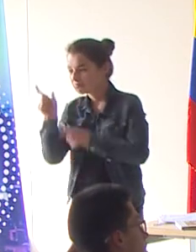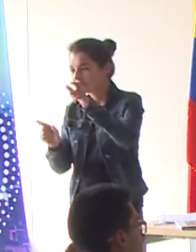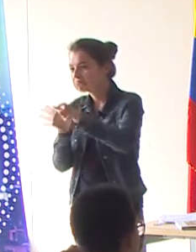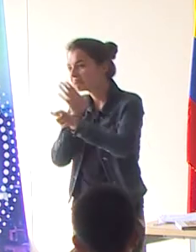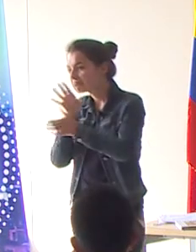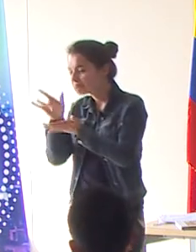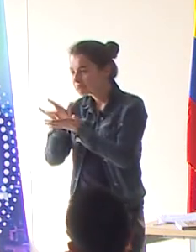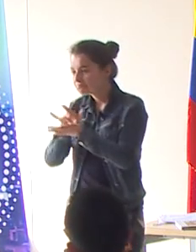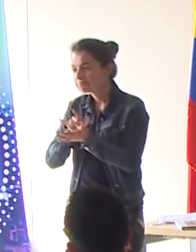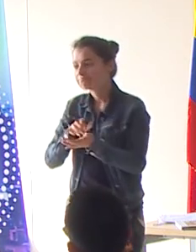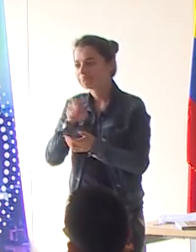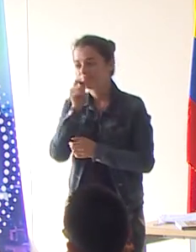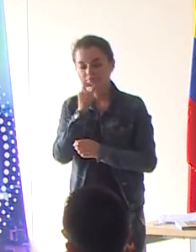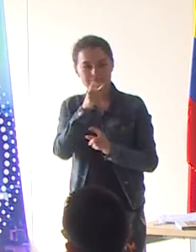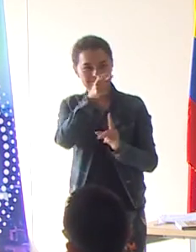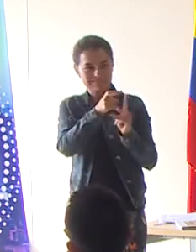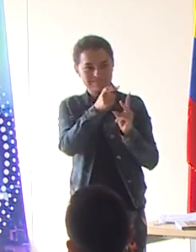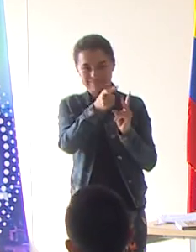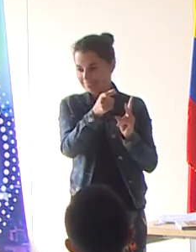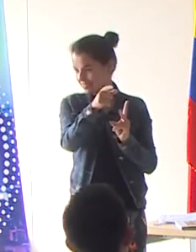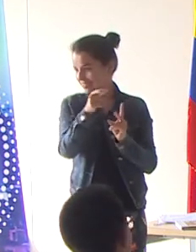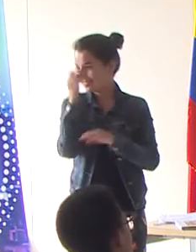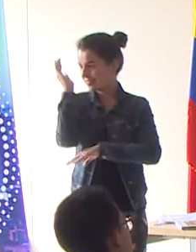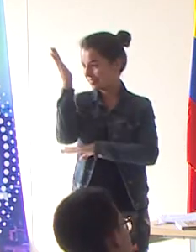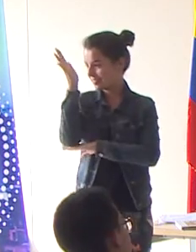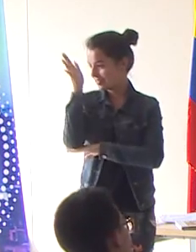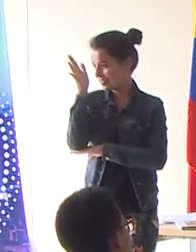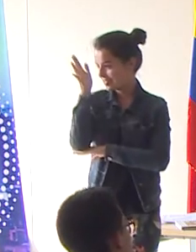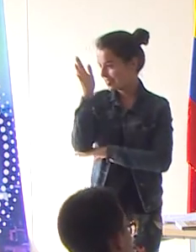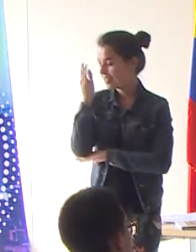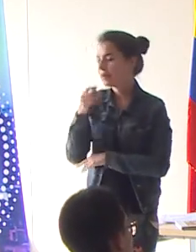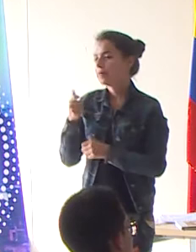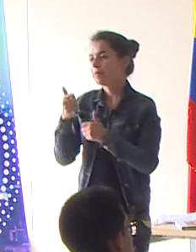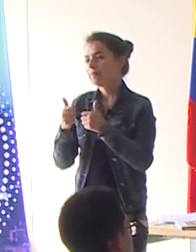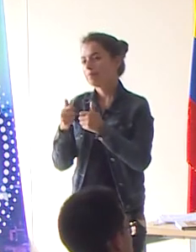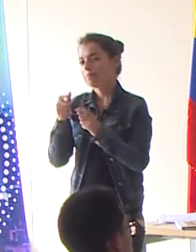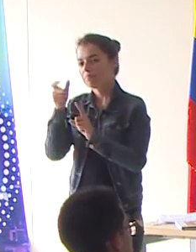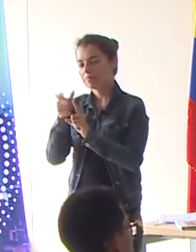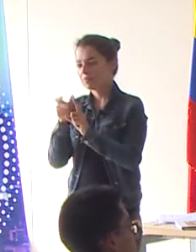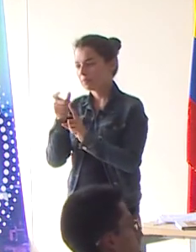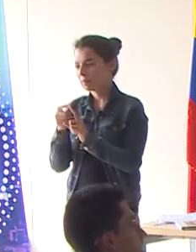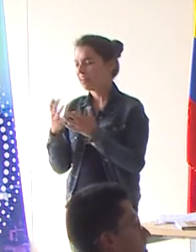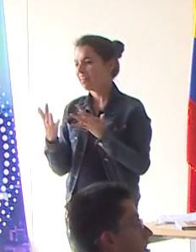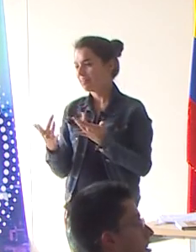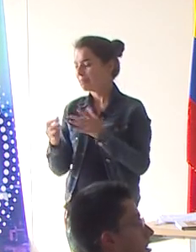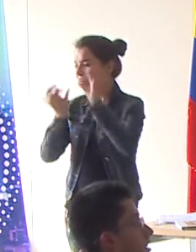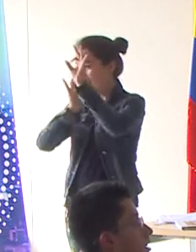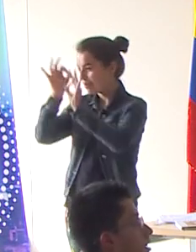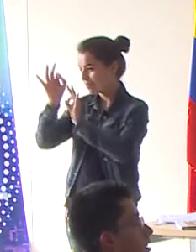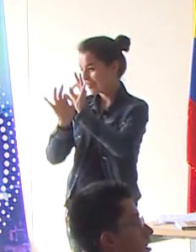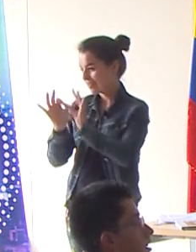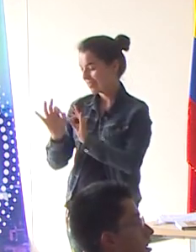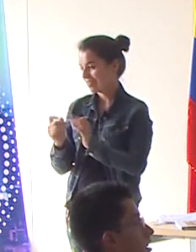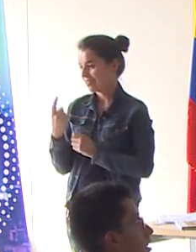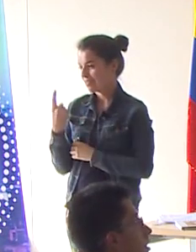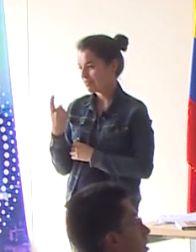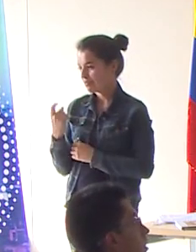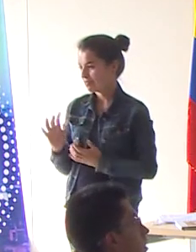dos conferencistas invitados mientras terminamos un poco de últimas detalles con